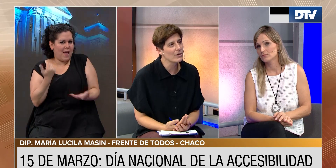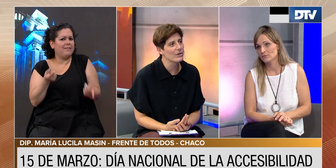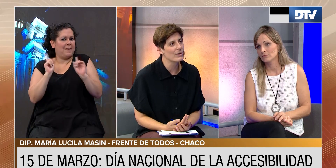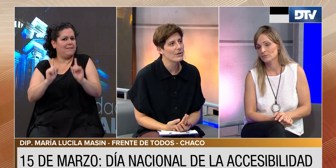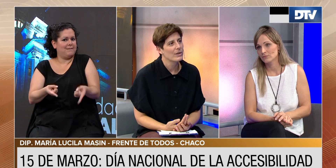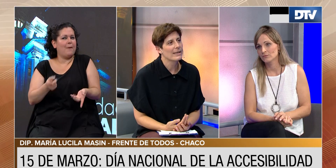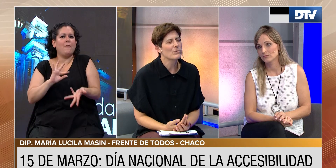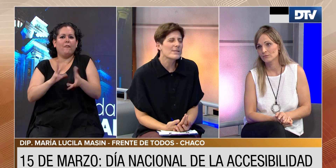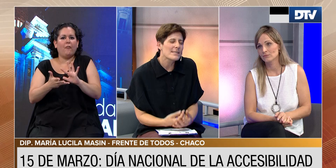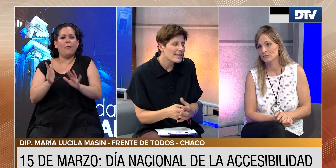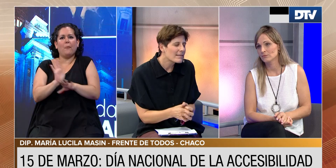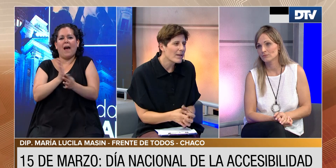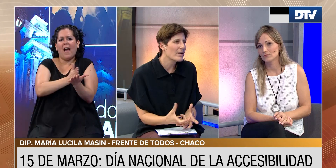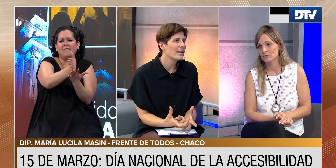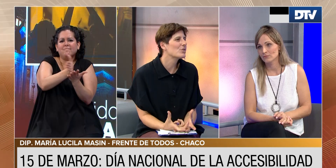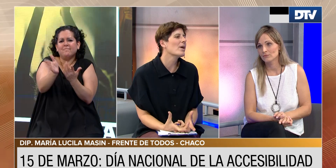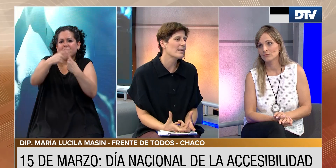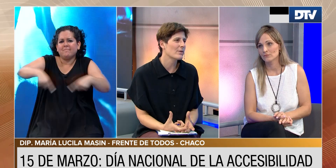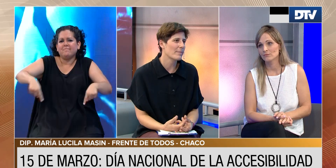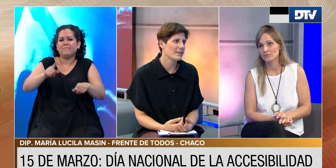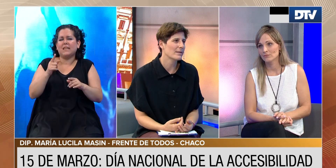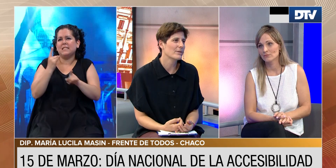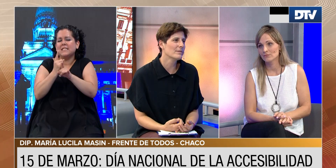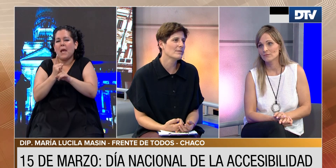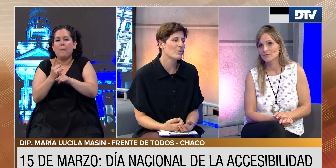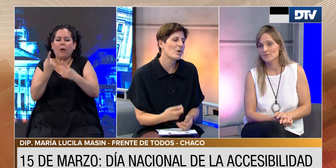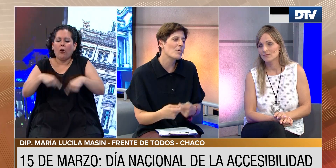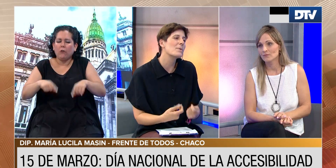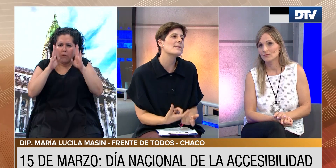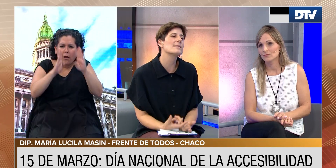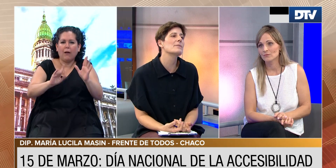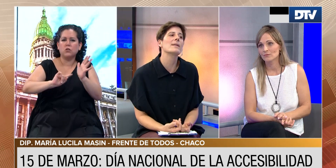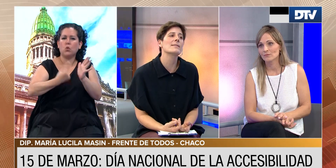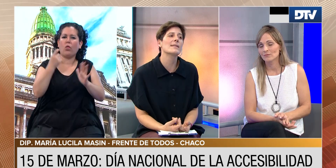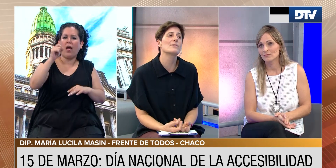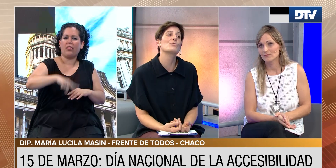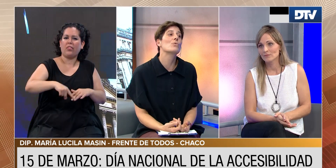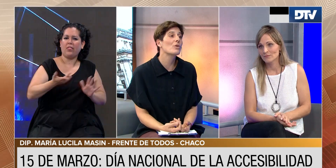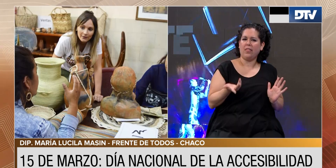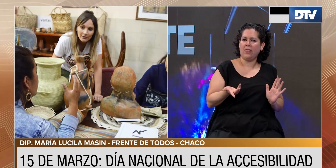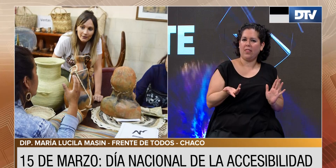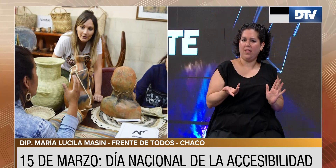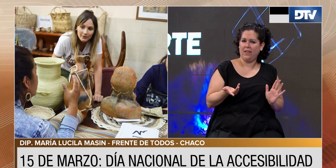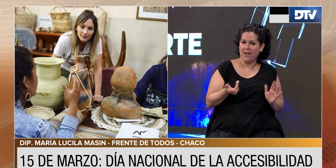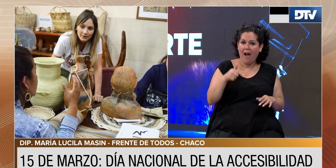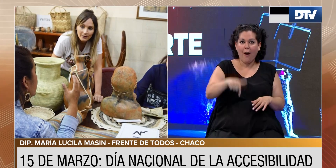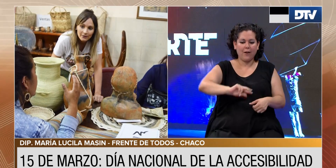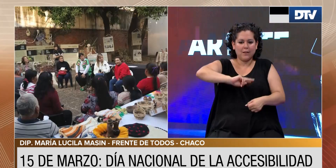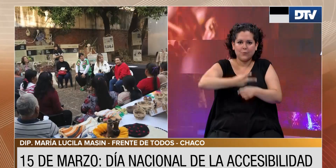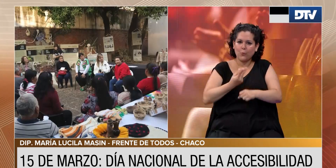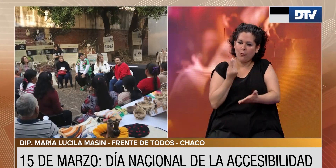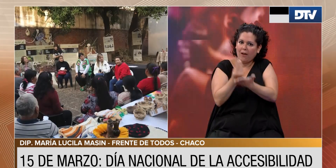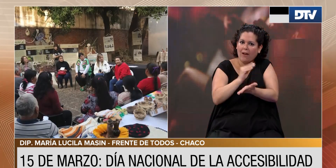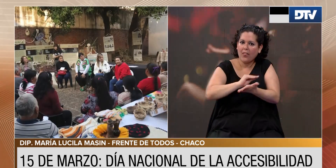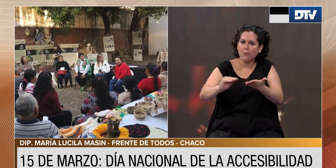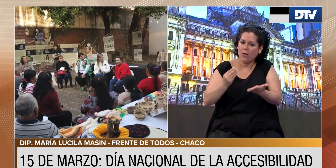un abanico que muchas veces está centrado en la ciudad solamente, ¿no? ¿Cómo vivís esa experiencia, ya que es tu segundo mandato, de